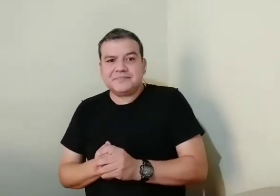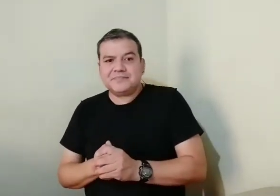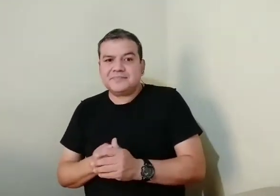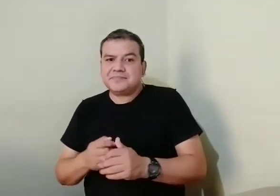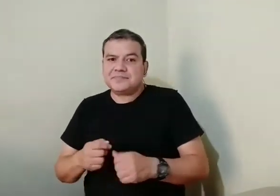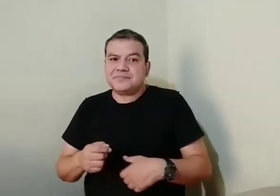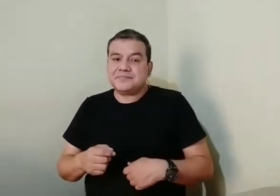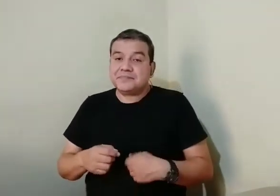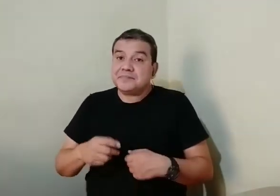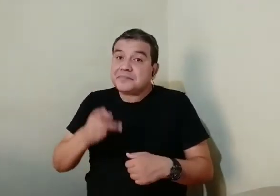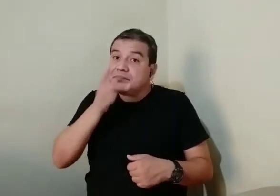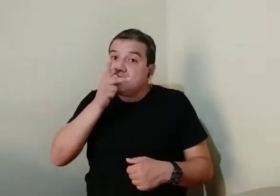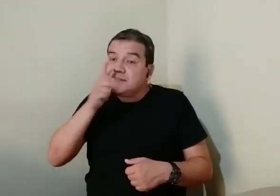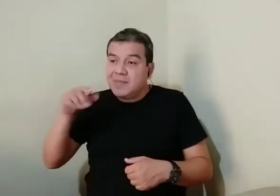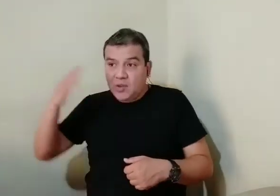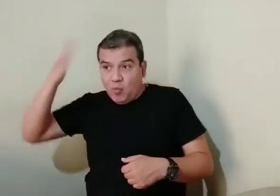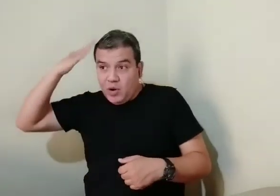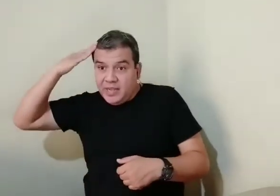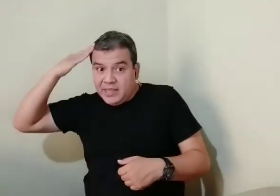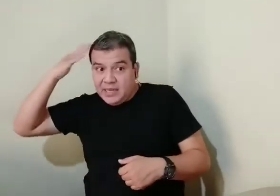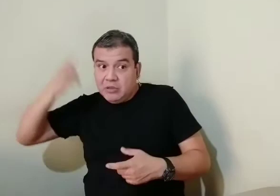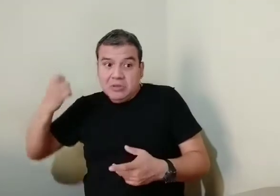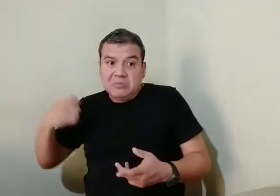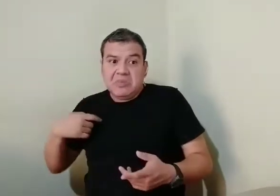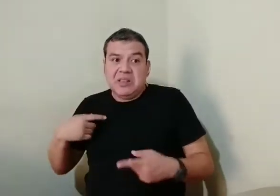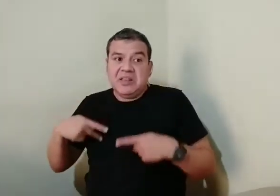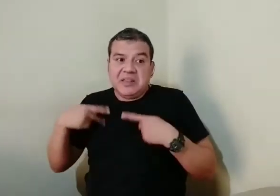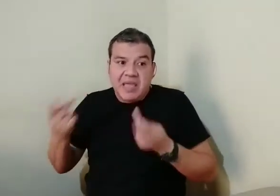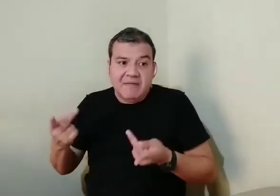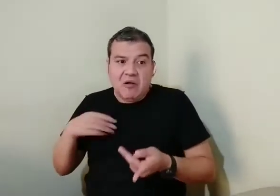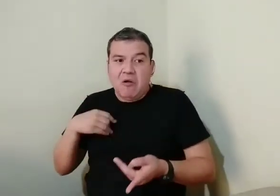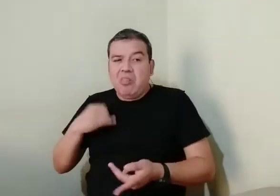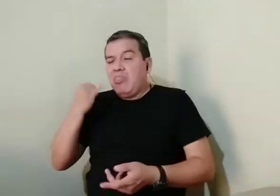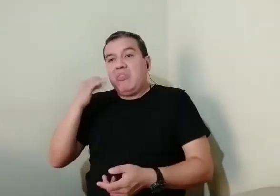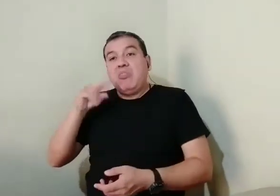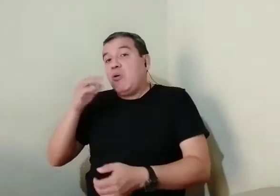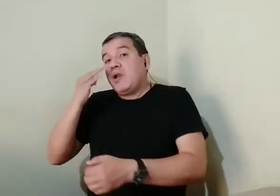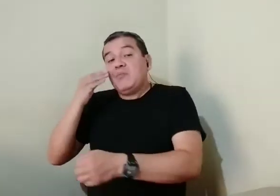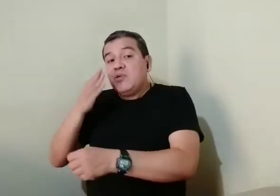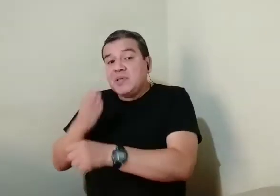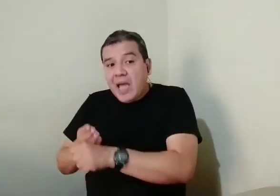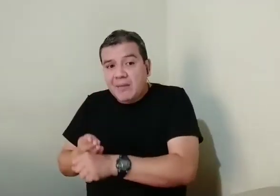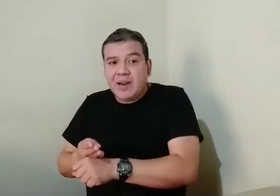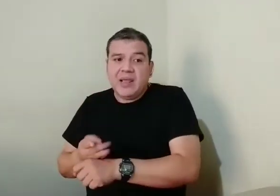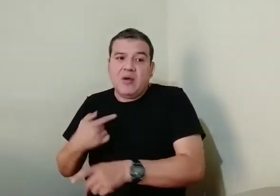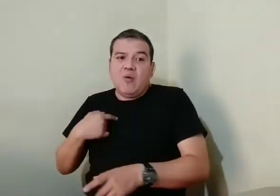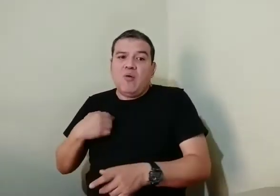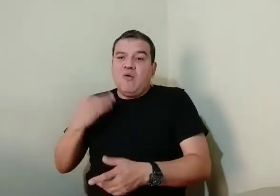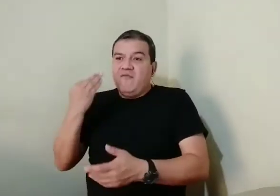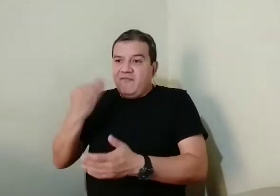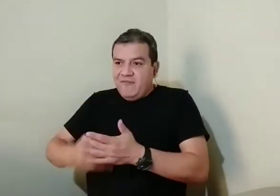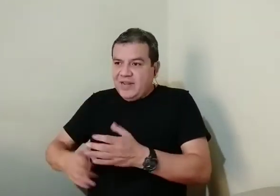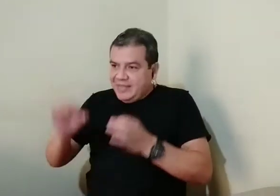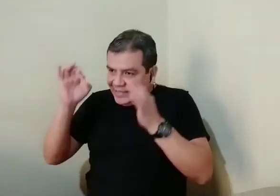las consecuencias. Los padres deben de cultivar el fruto del Espíritu: